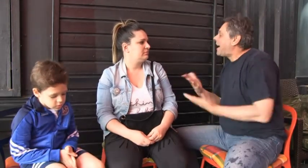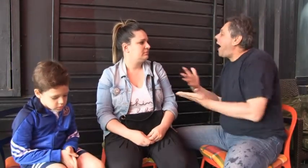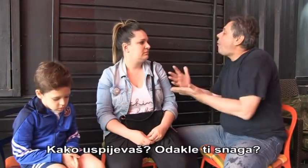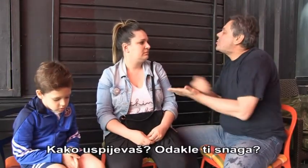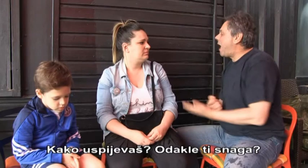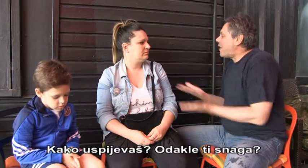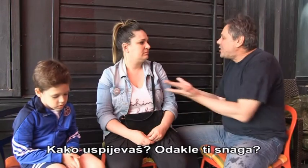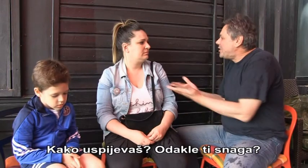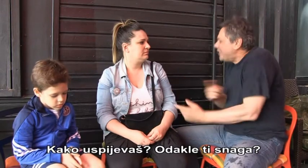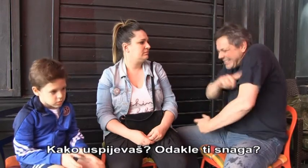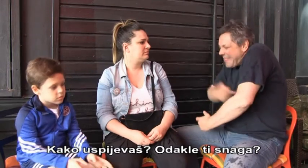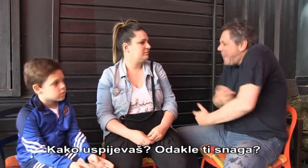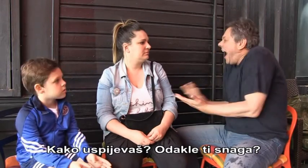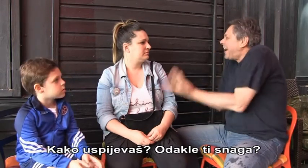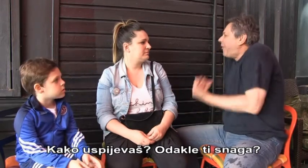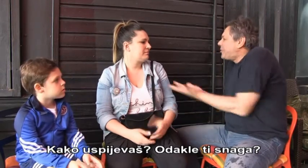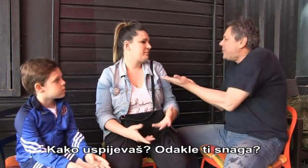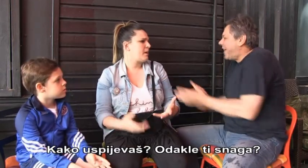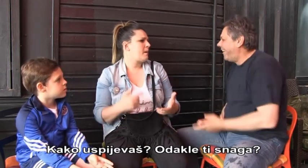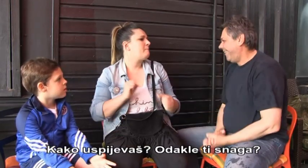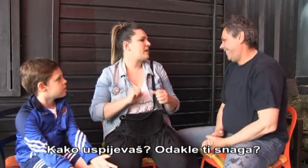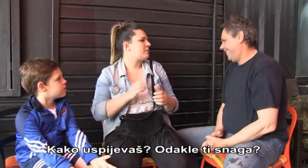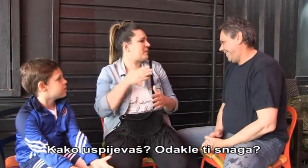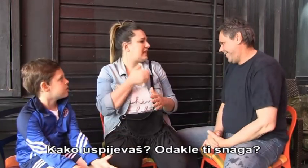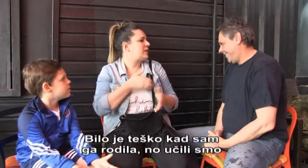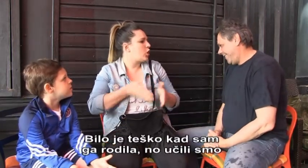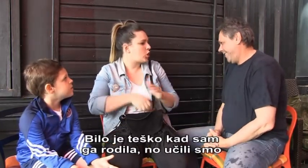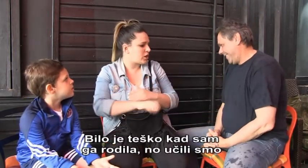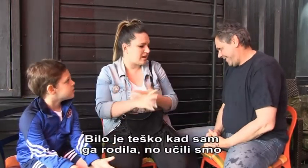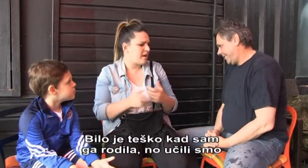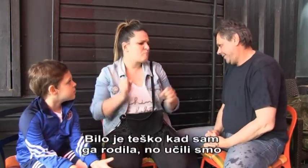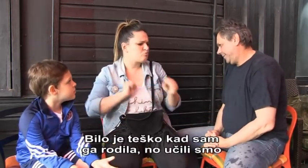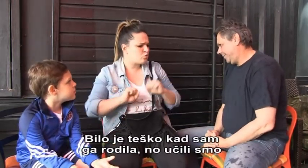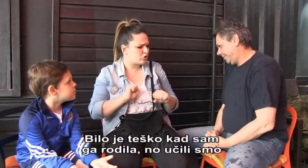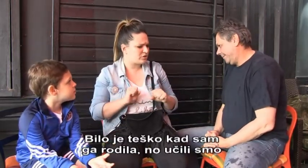Kako uspjevaš? Snage otvija. Da vi